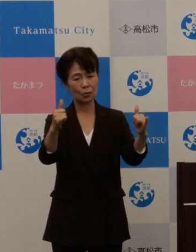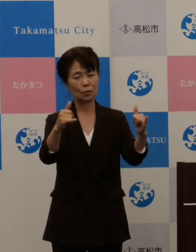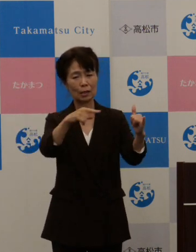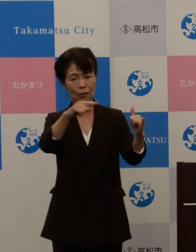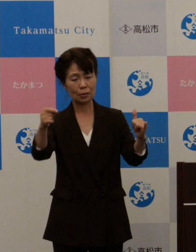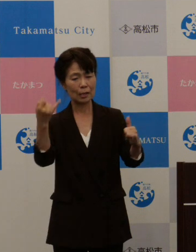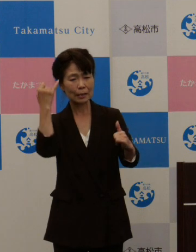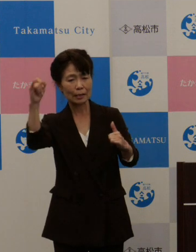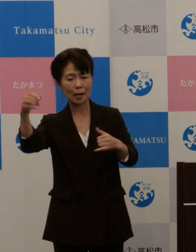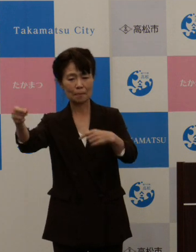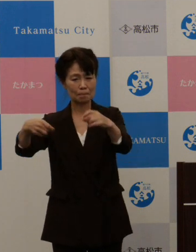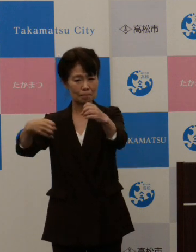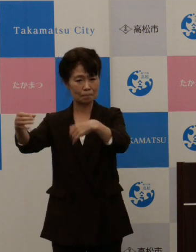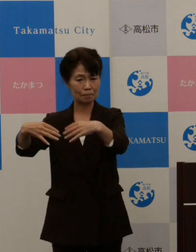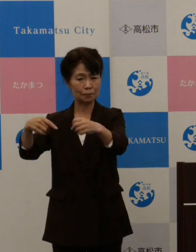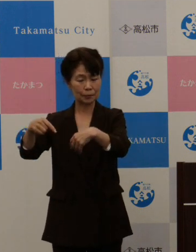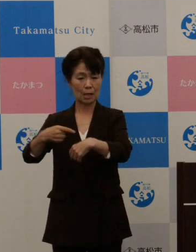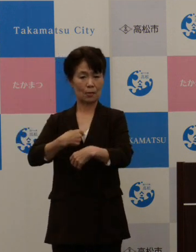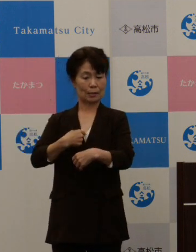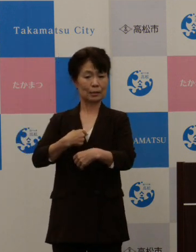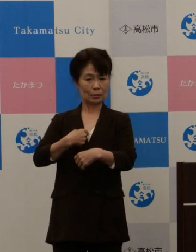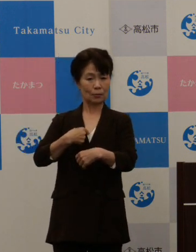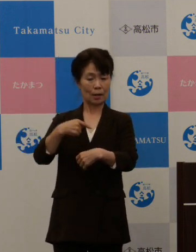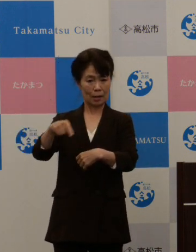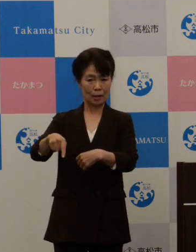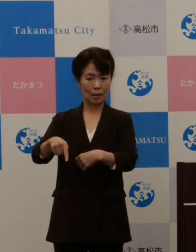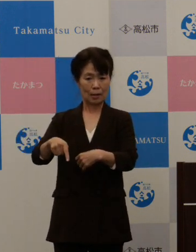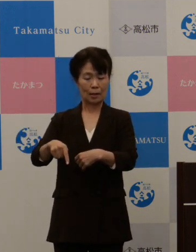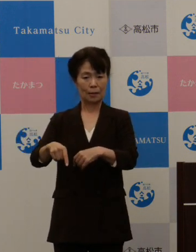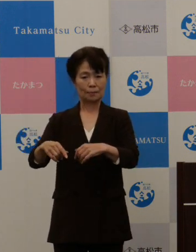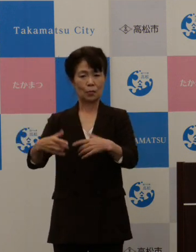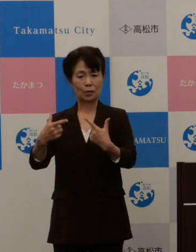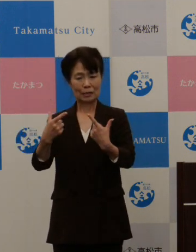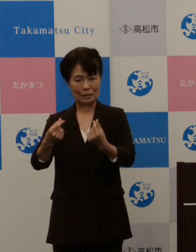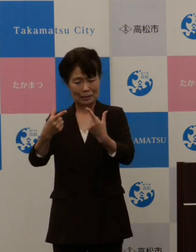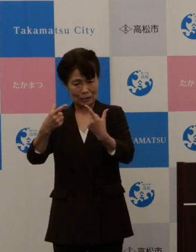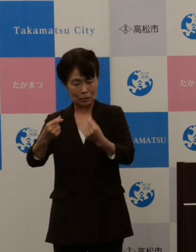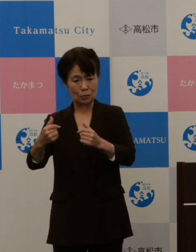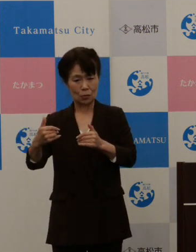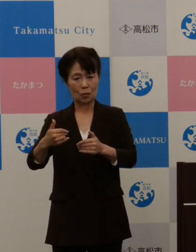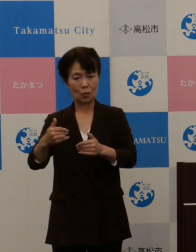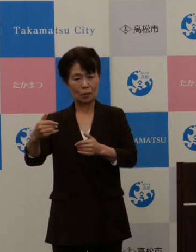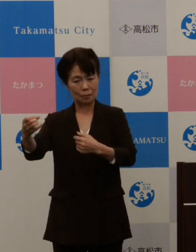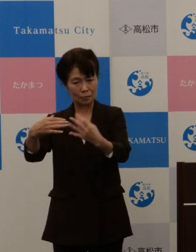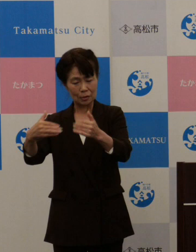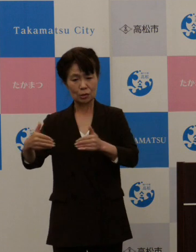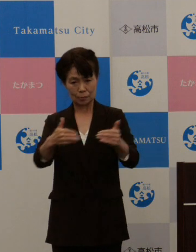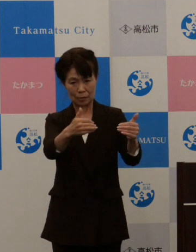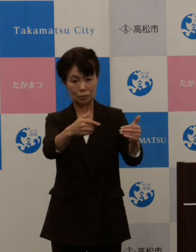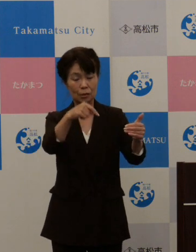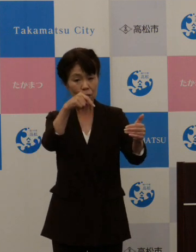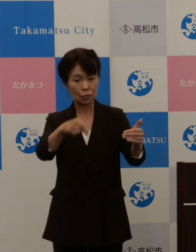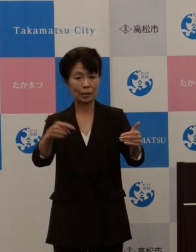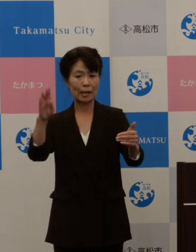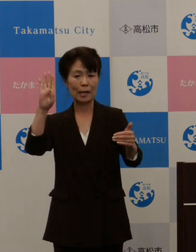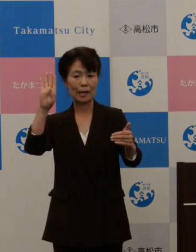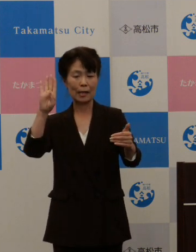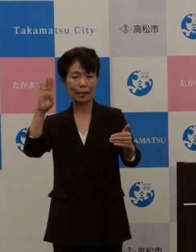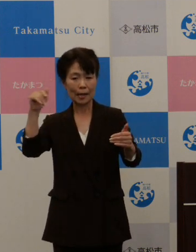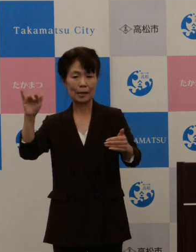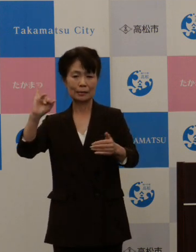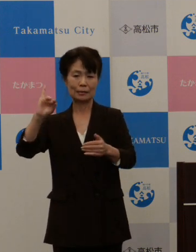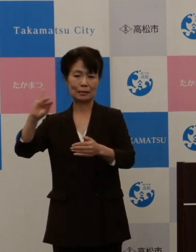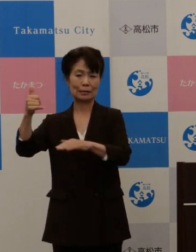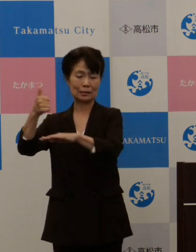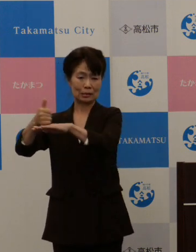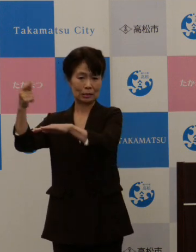、私の方から段階的に進めるべきだということで県や知事にも申し入れを行い、